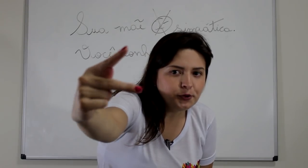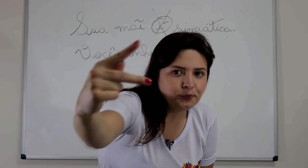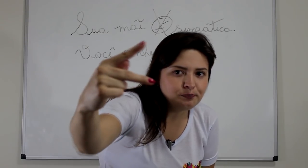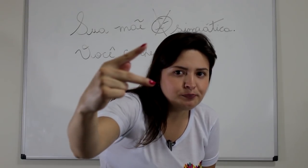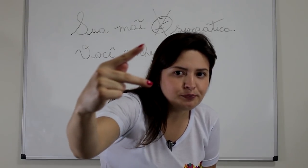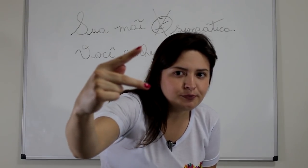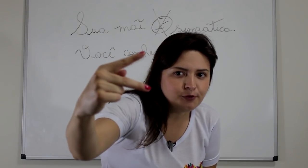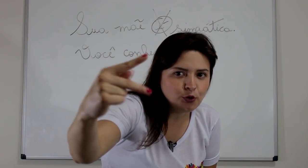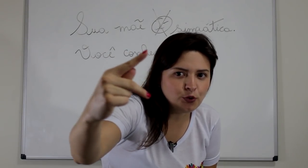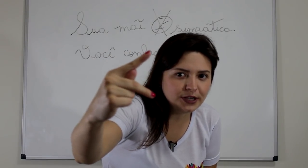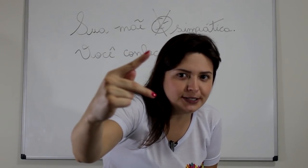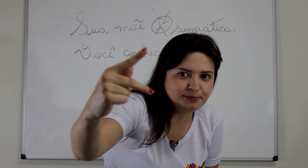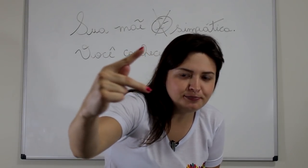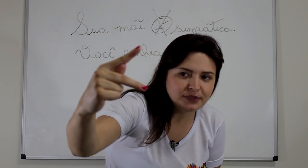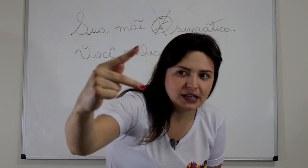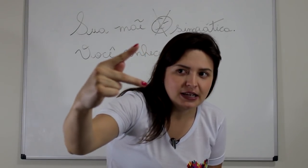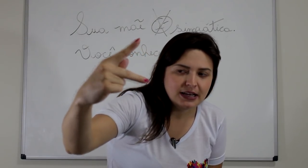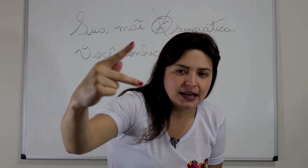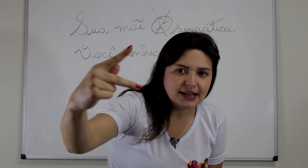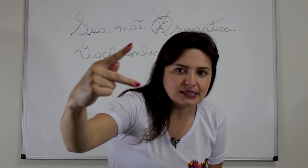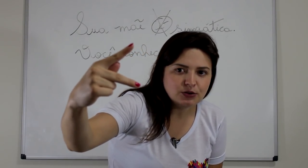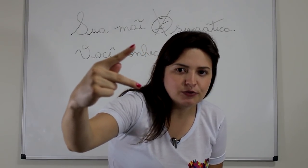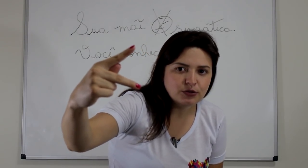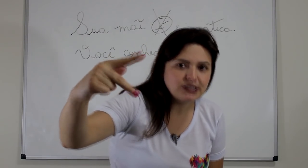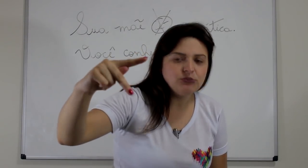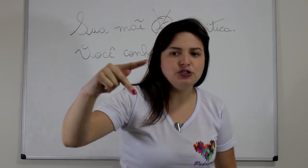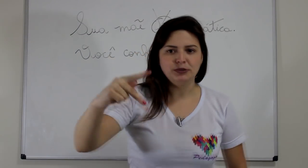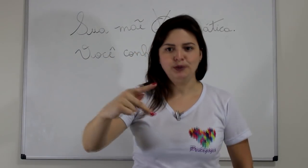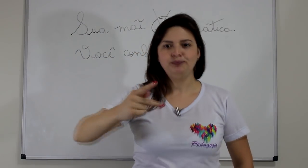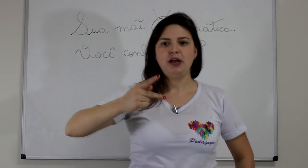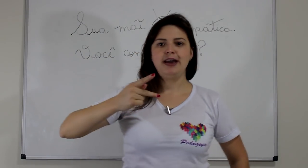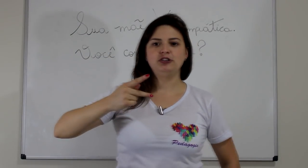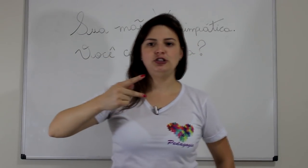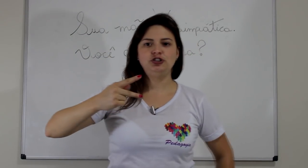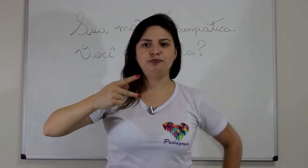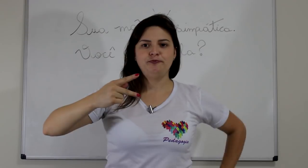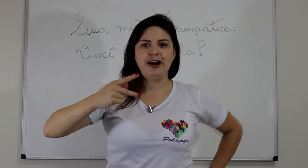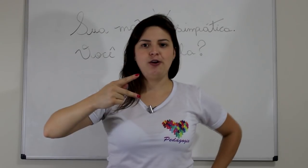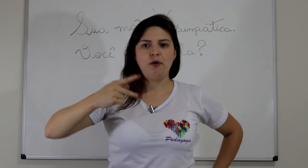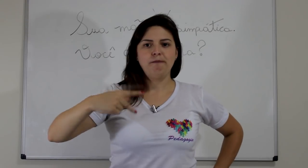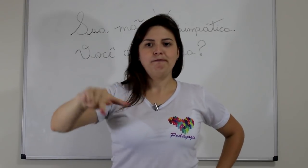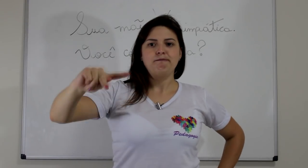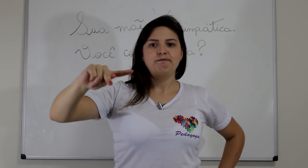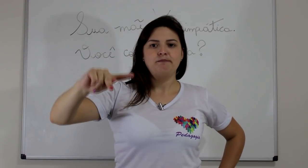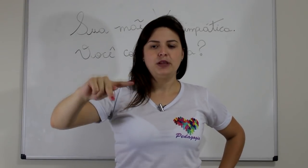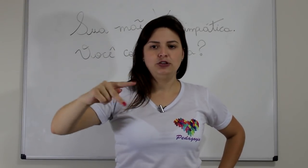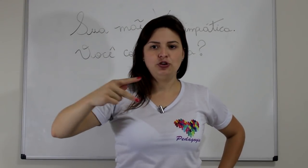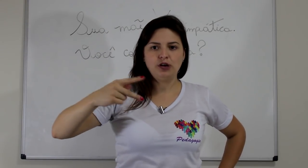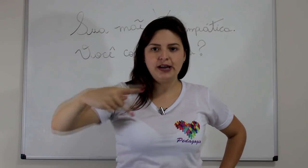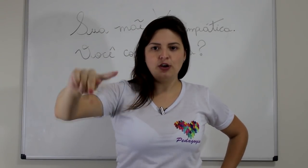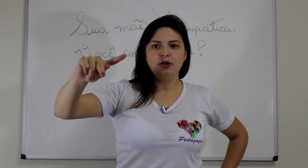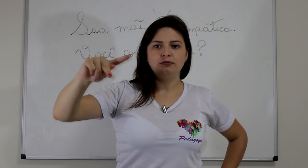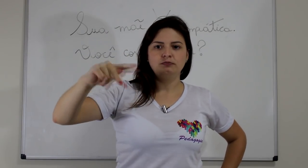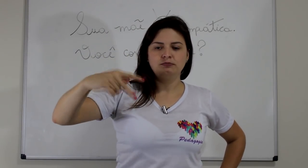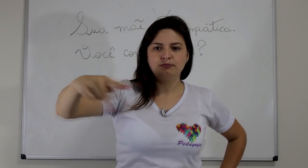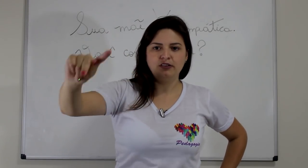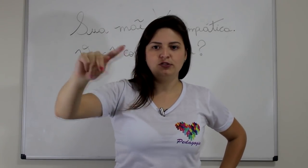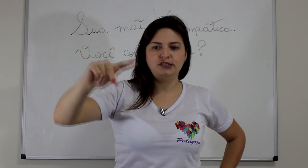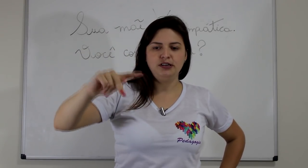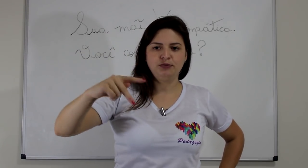Viu? Focou aí? Essa configuração de mão. Aí a gente vai, ó, e joga aí, ó, pra você. Porque eu tô